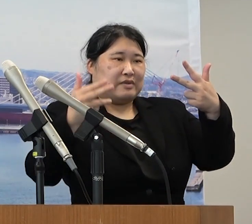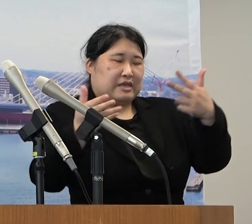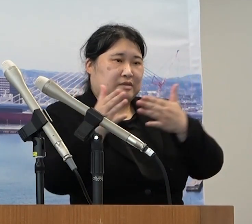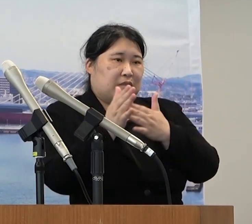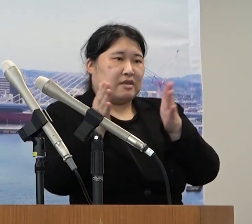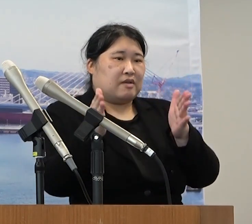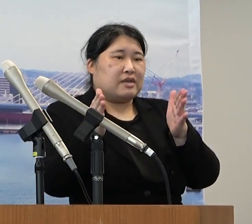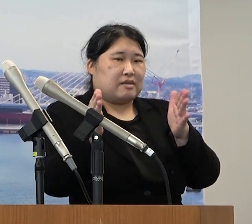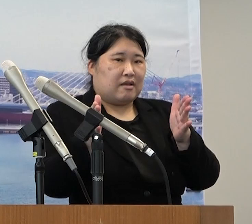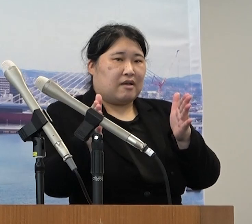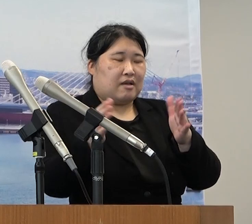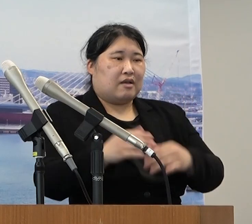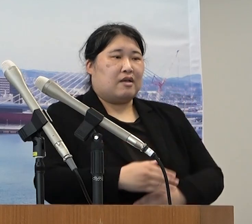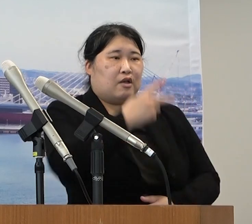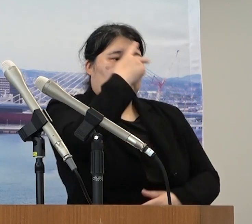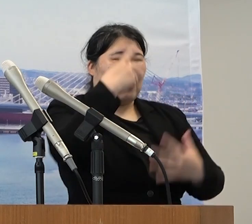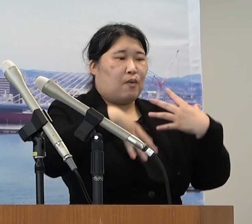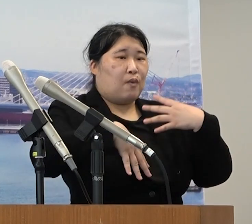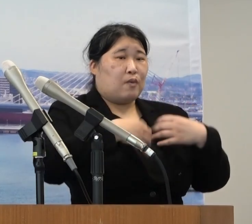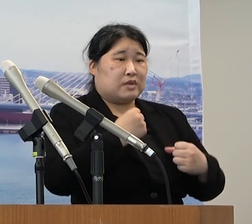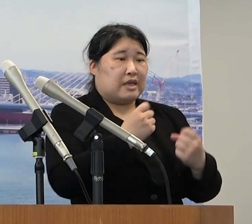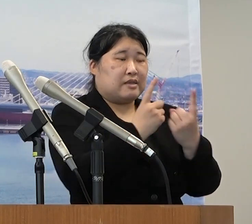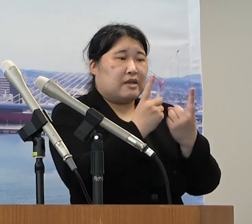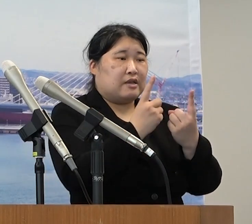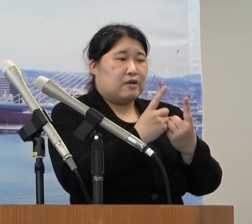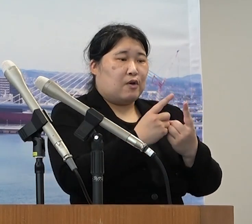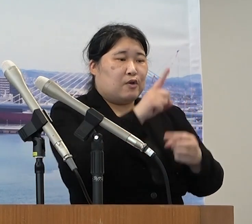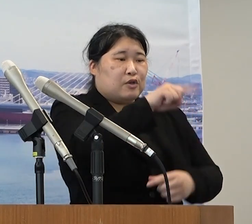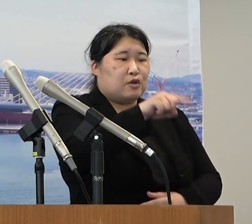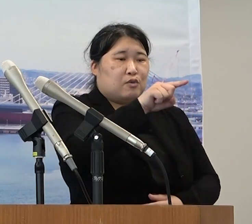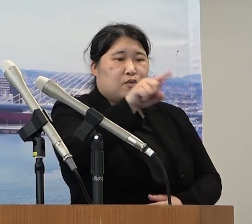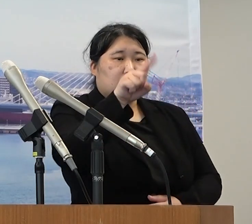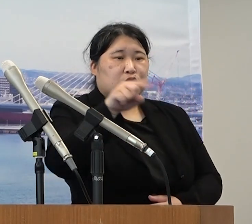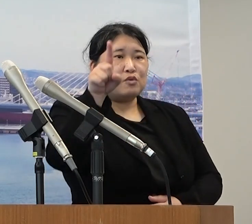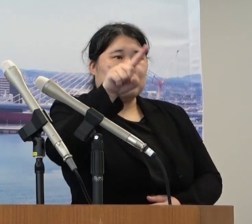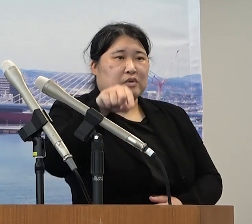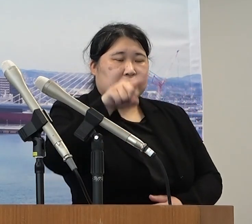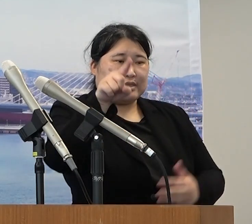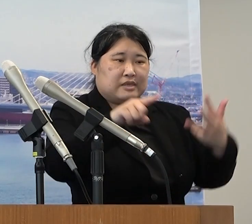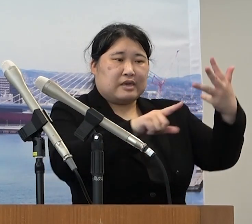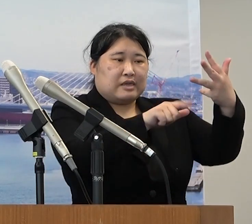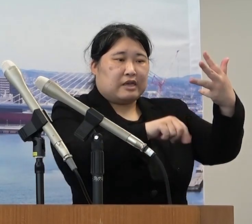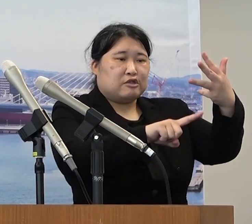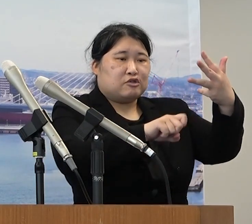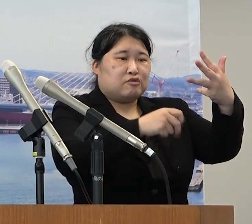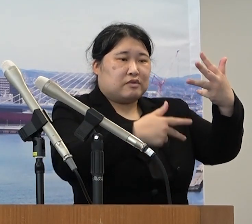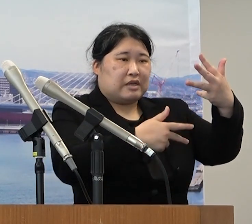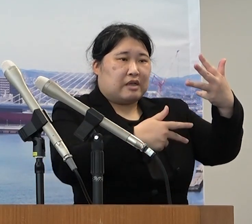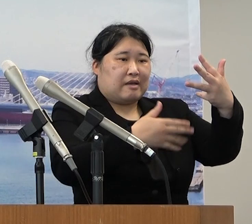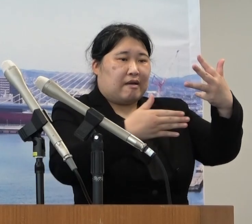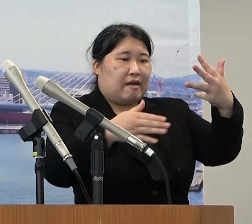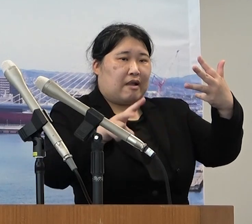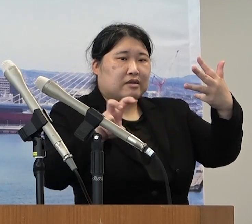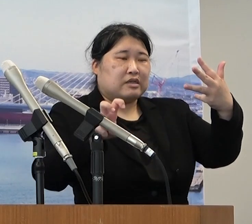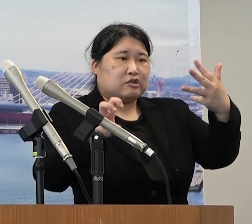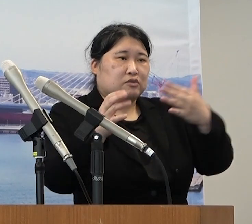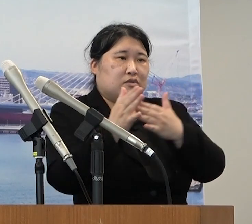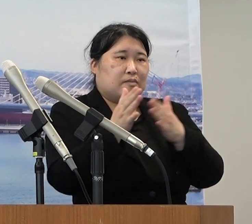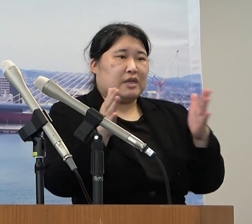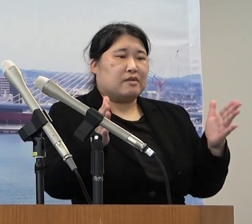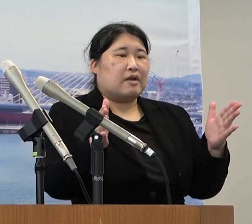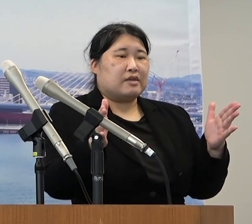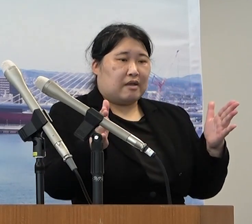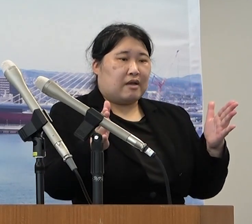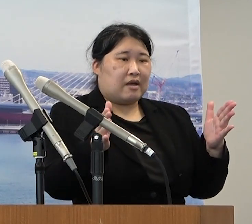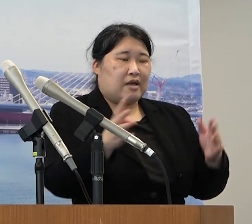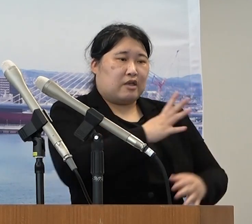日、高校生世代のアンダー18大会が8月17日木曜日から20日日曜日のそ